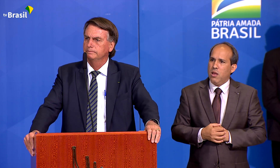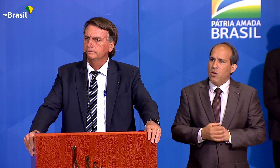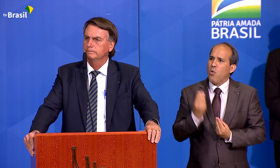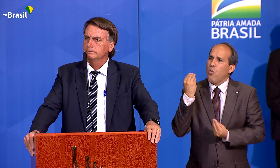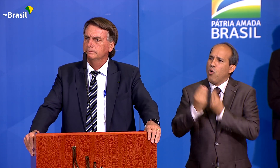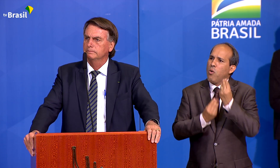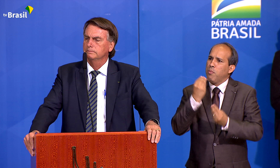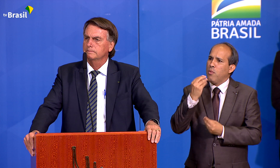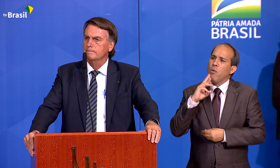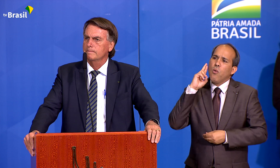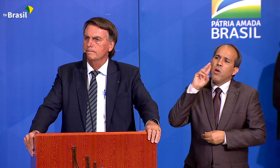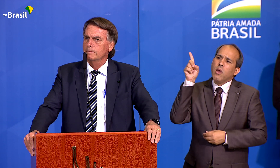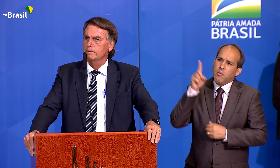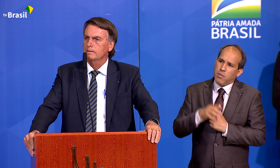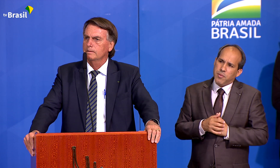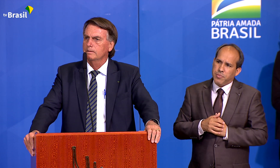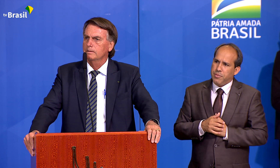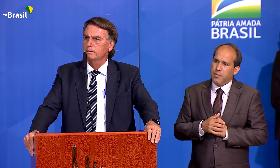Rondônia